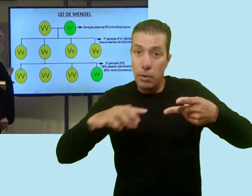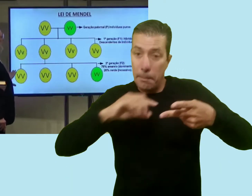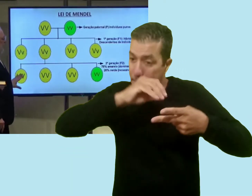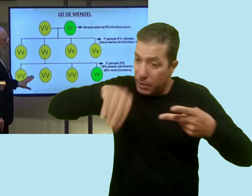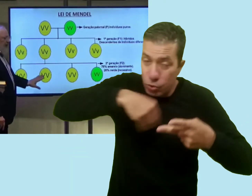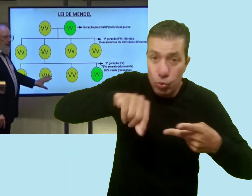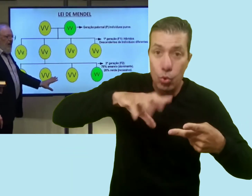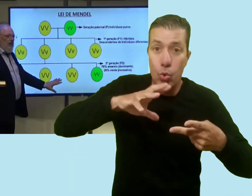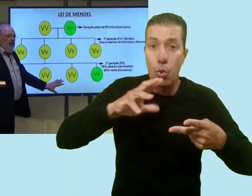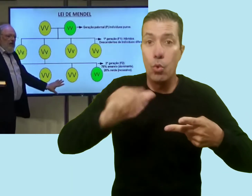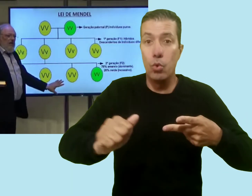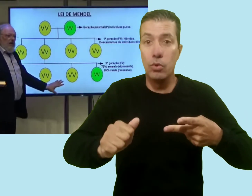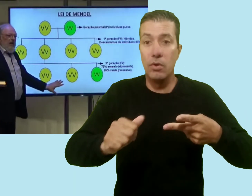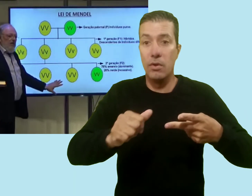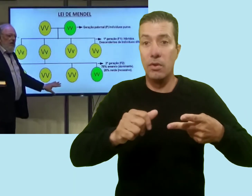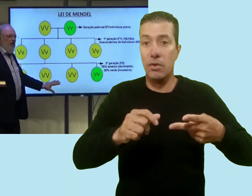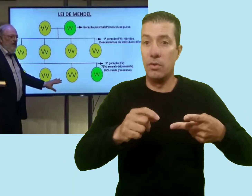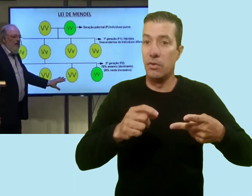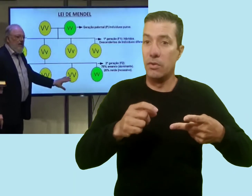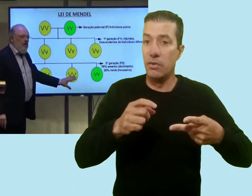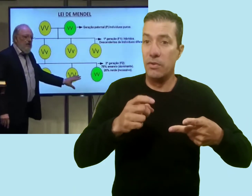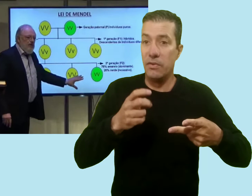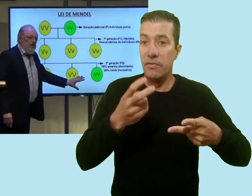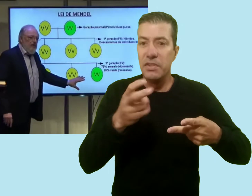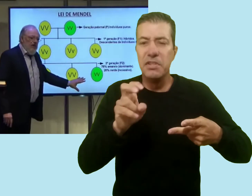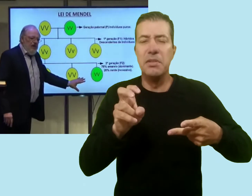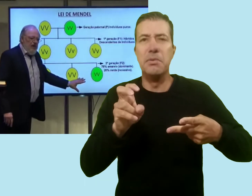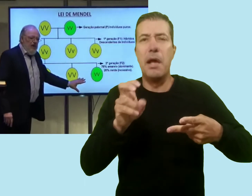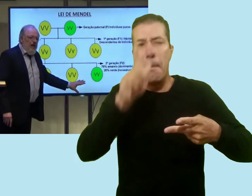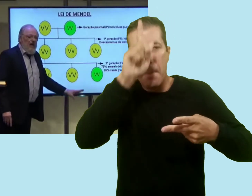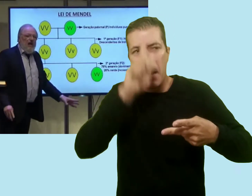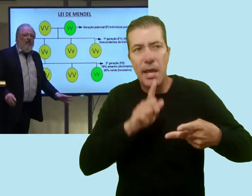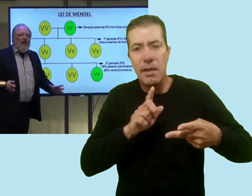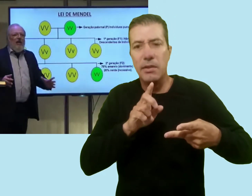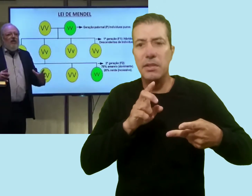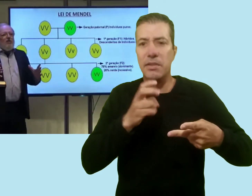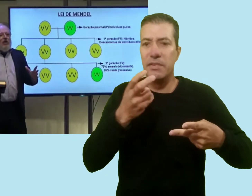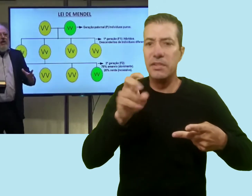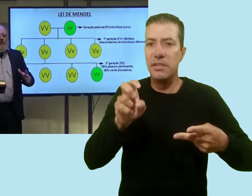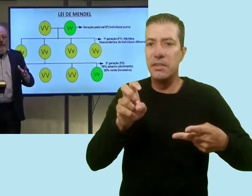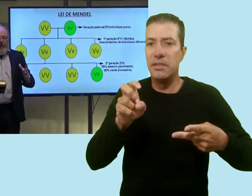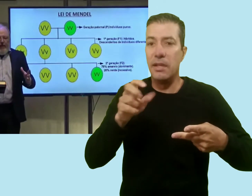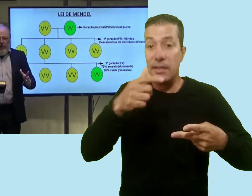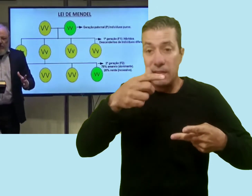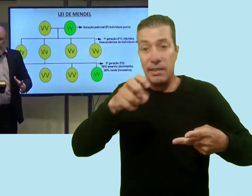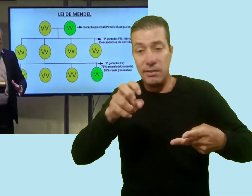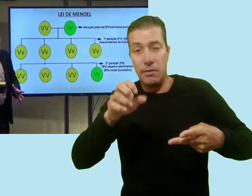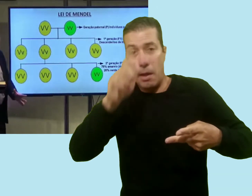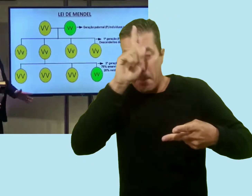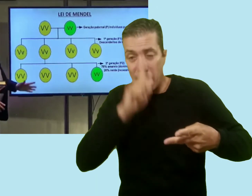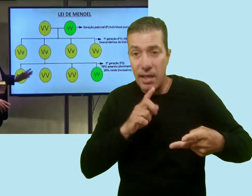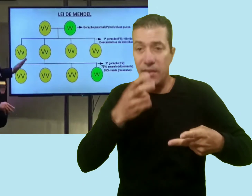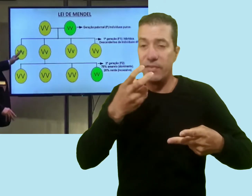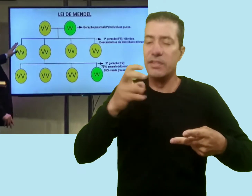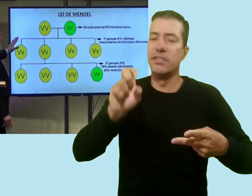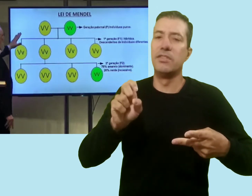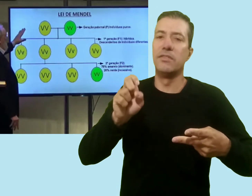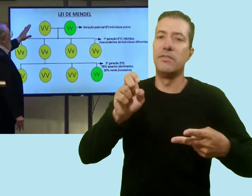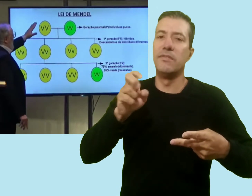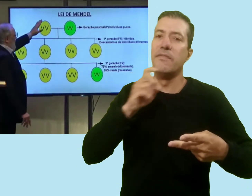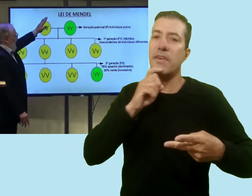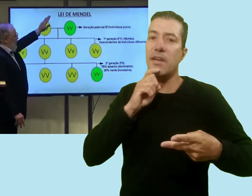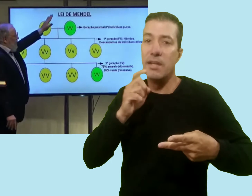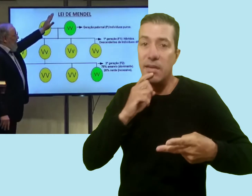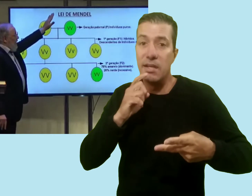deu 75% amarelo e 25% verde. E aí veio aquela história que você aprendeu, que é lei